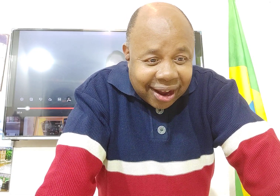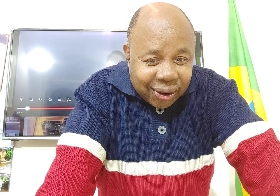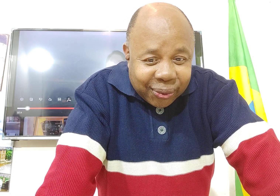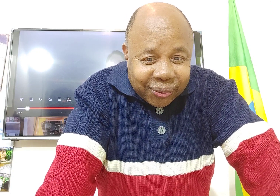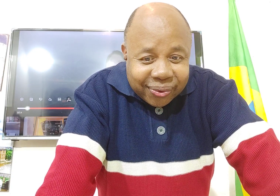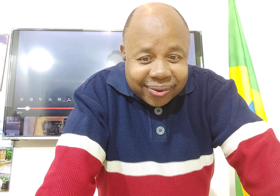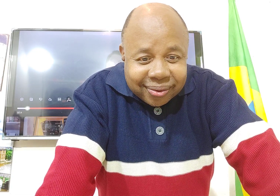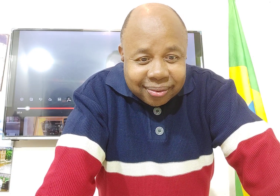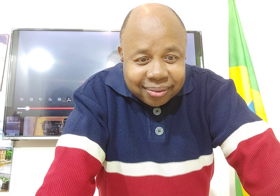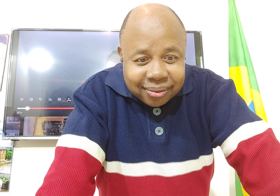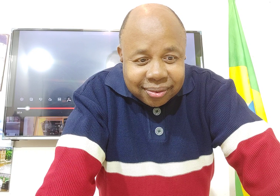Alô?